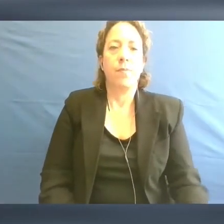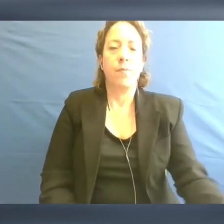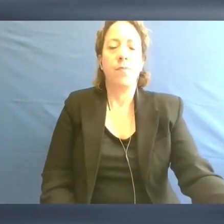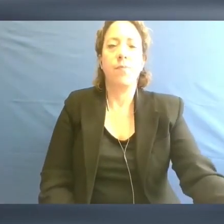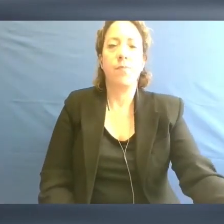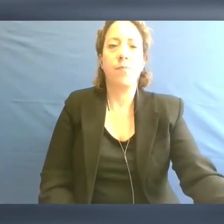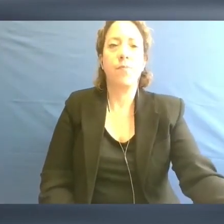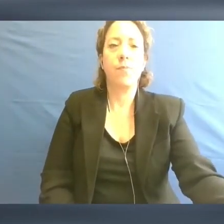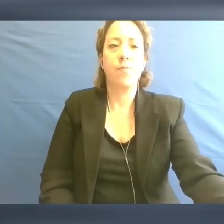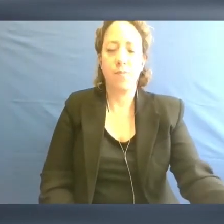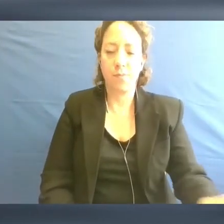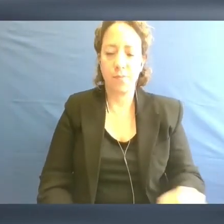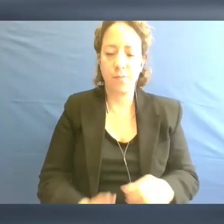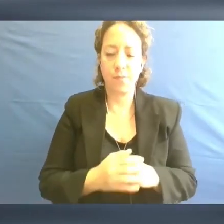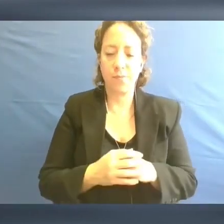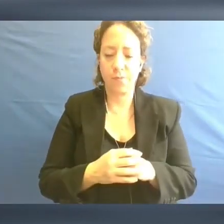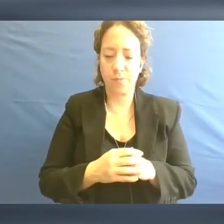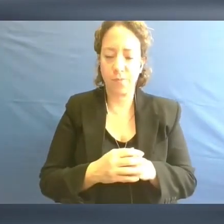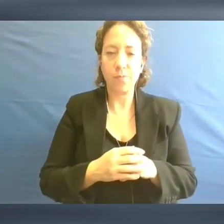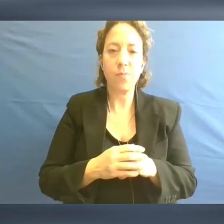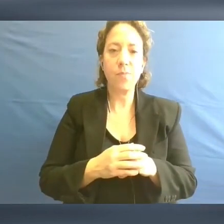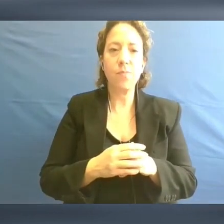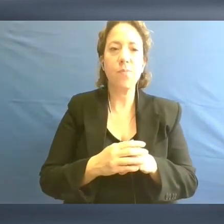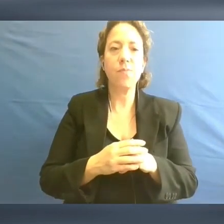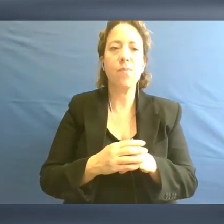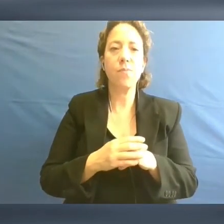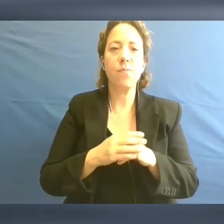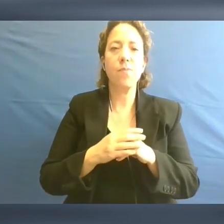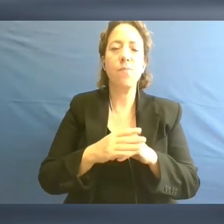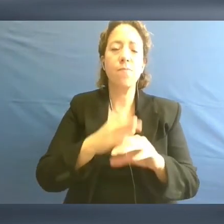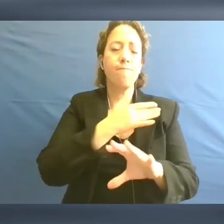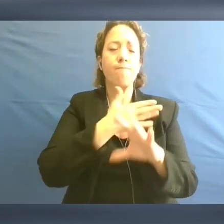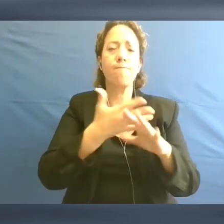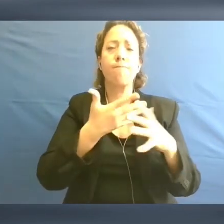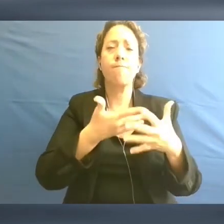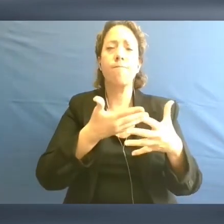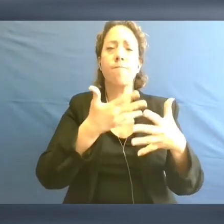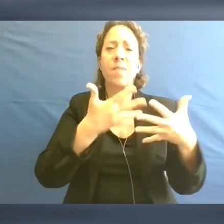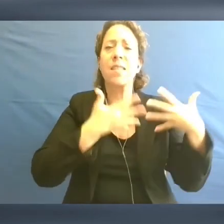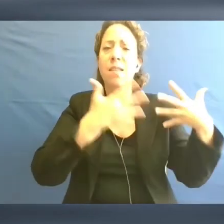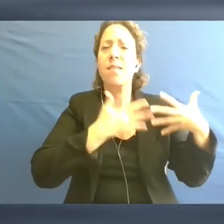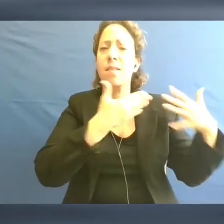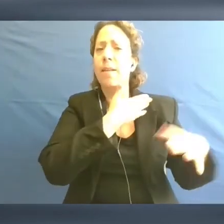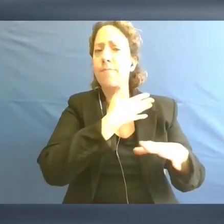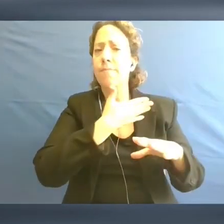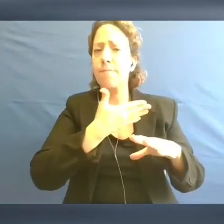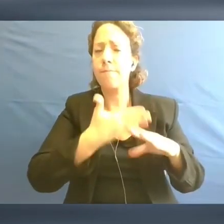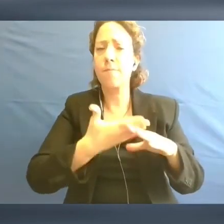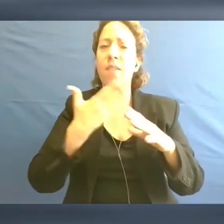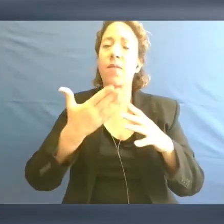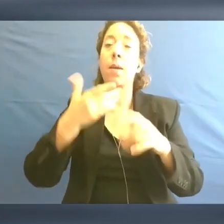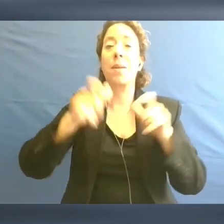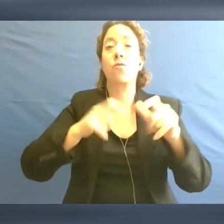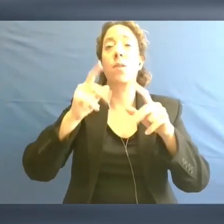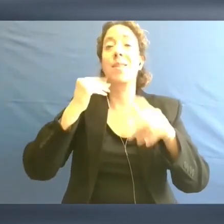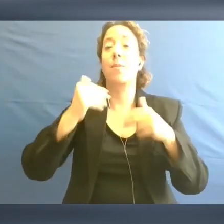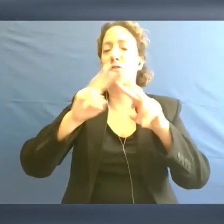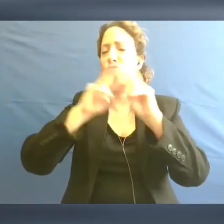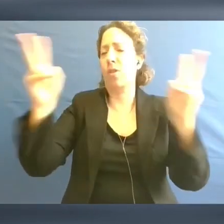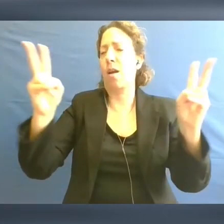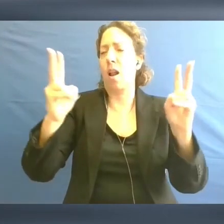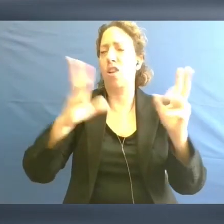sur des éléments importants de ces dernières décennies pour les personnes handicapées de façon générale. Il y a eu